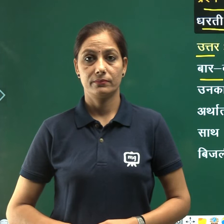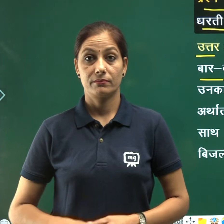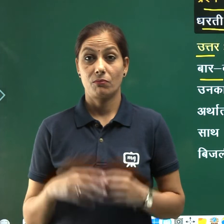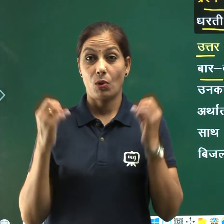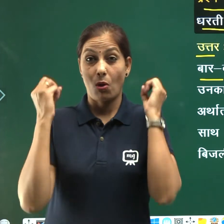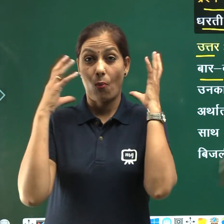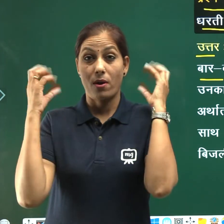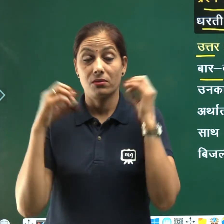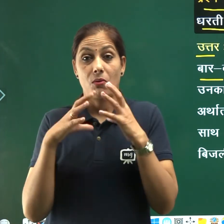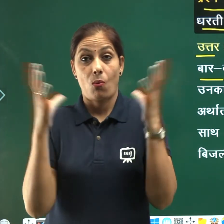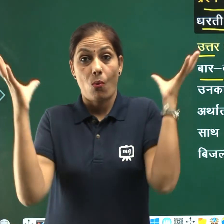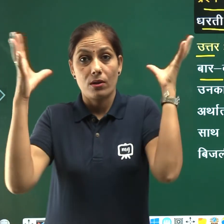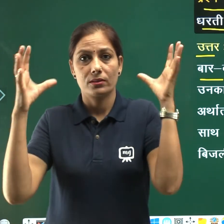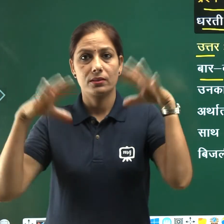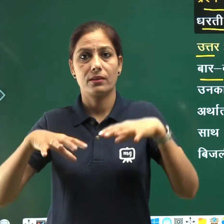गर्जना कर रहे हैं।